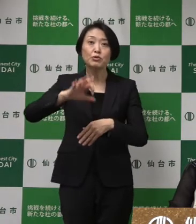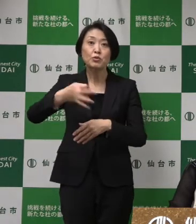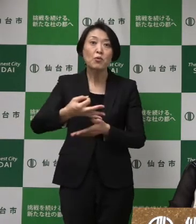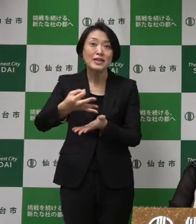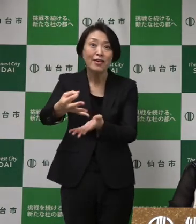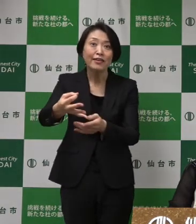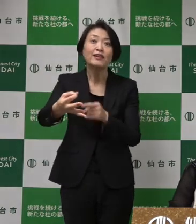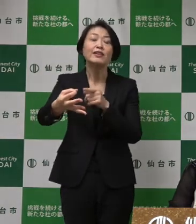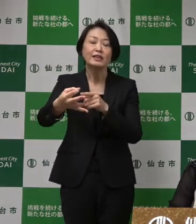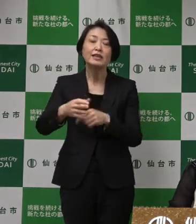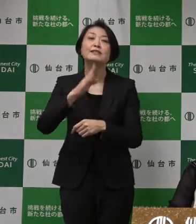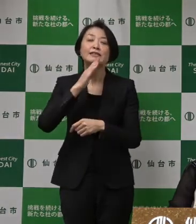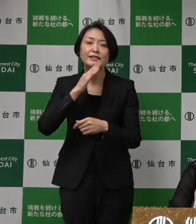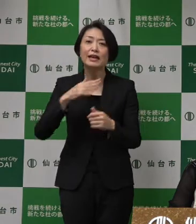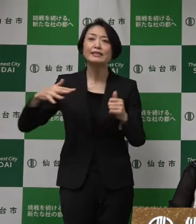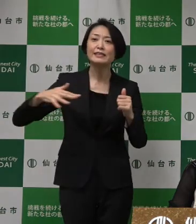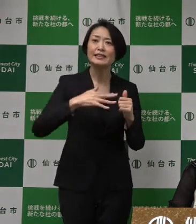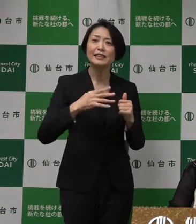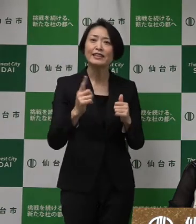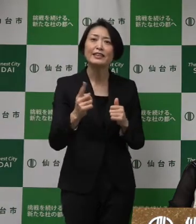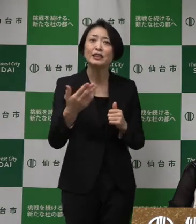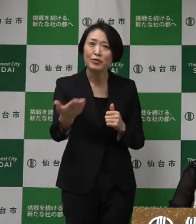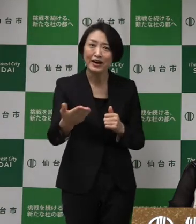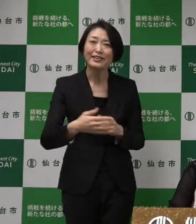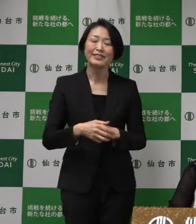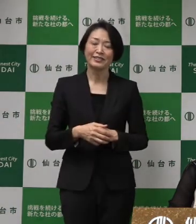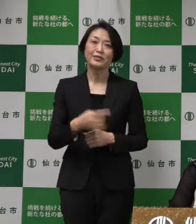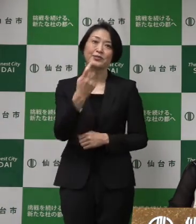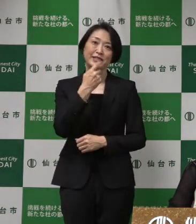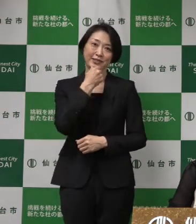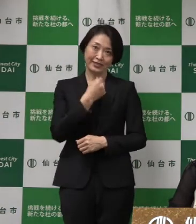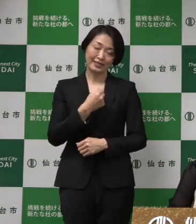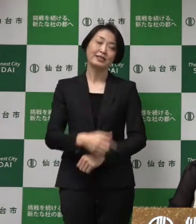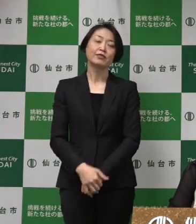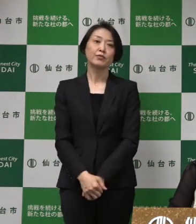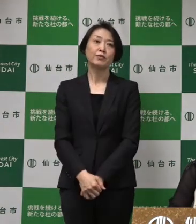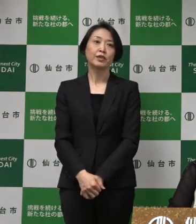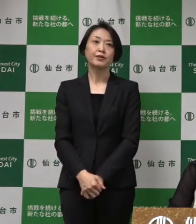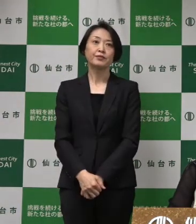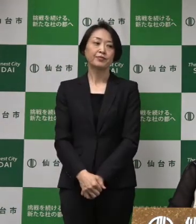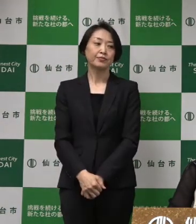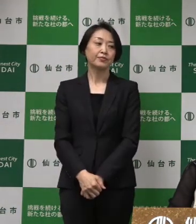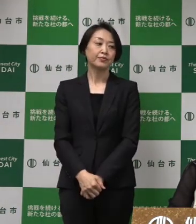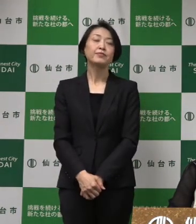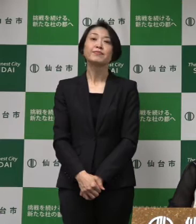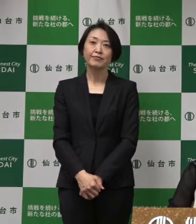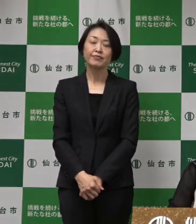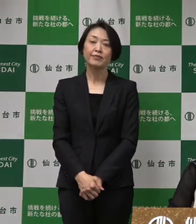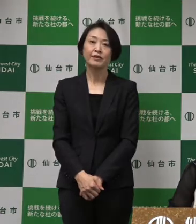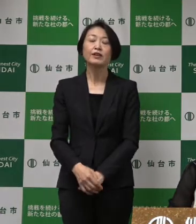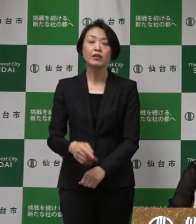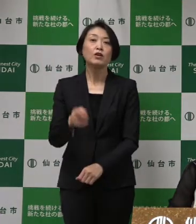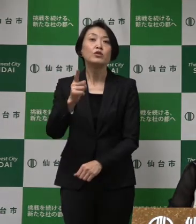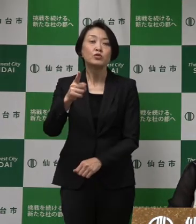が人気でその需要が高まったのかというのを教えてくださいと。 今のは返礼品のことを言って